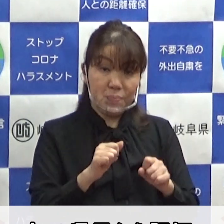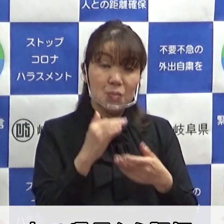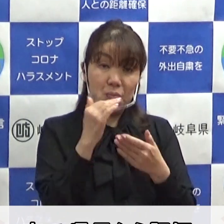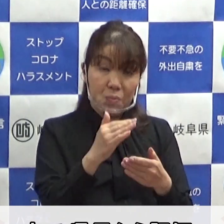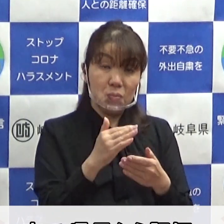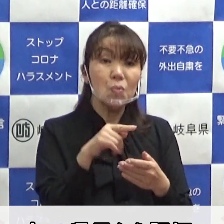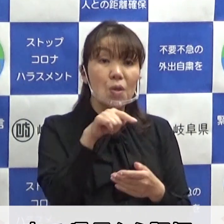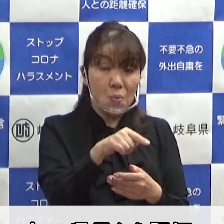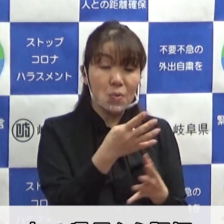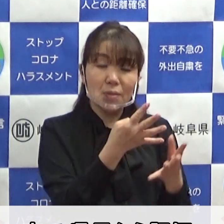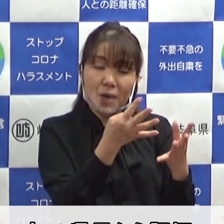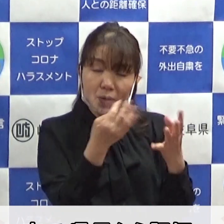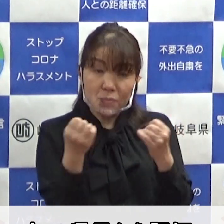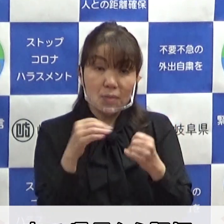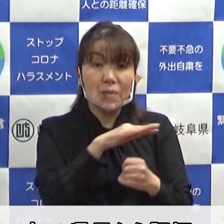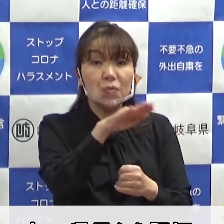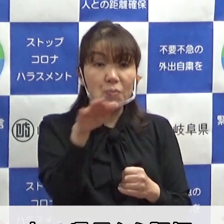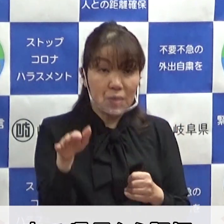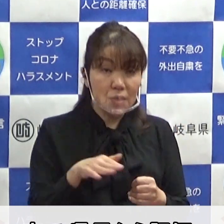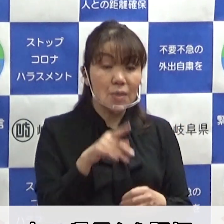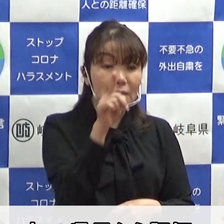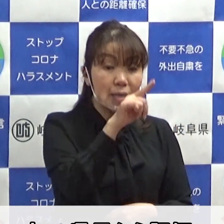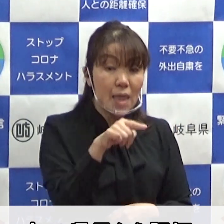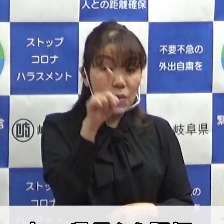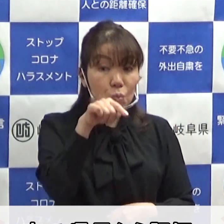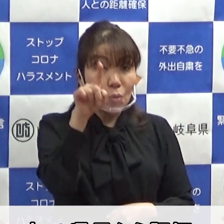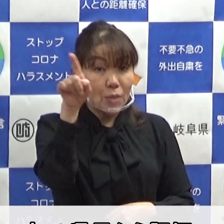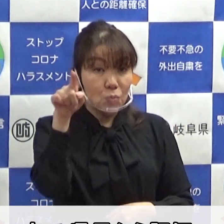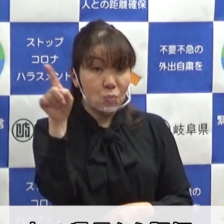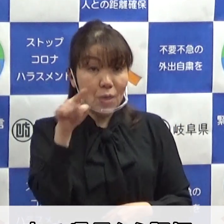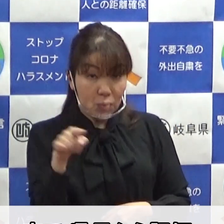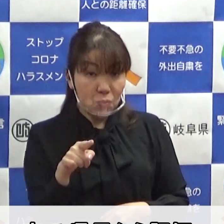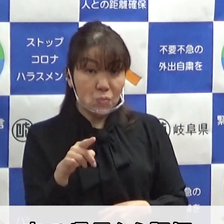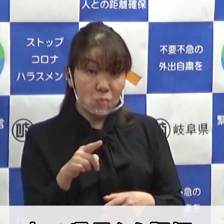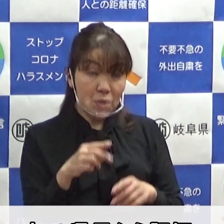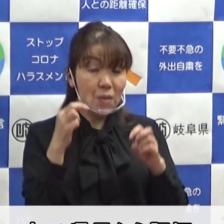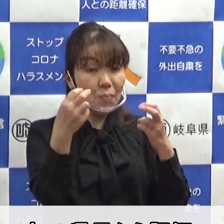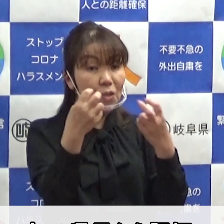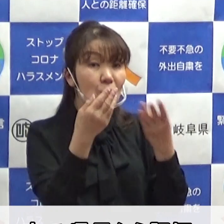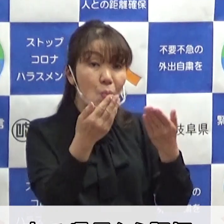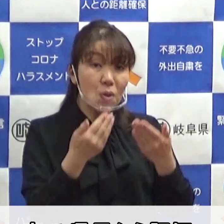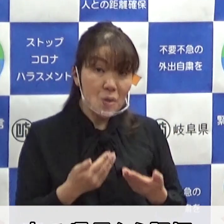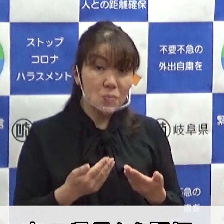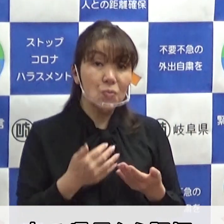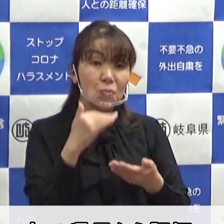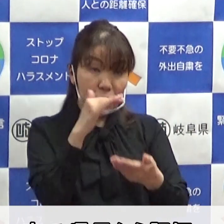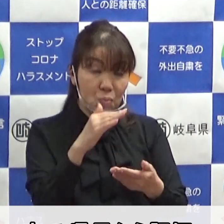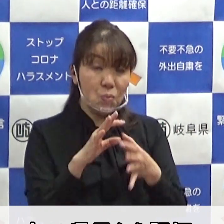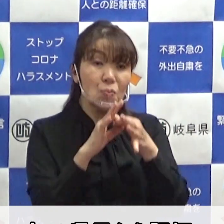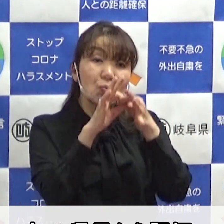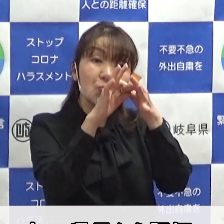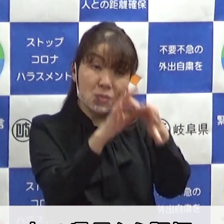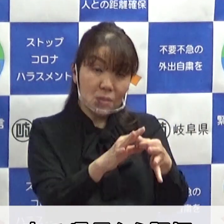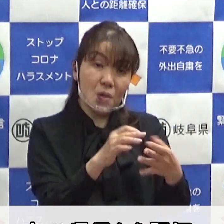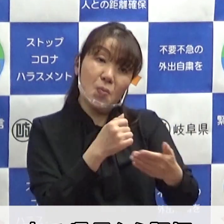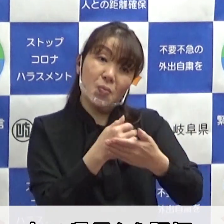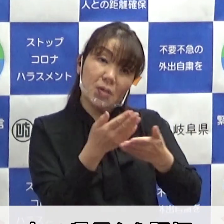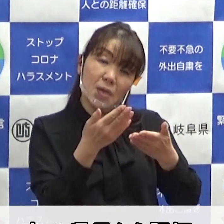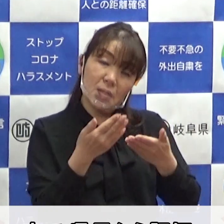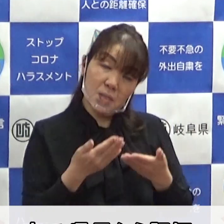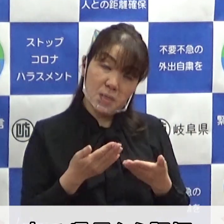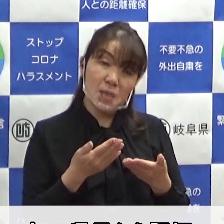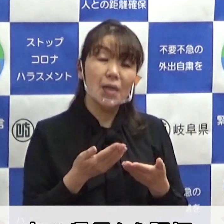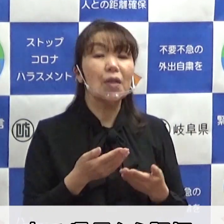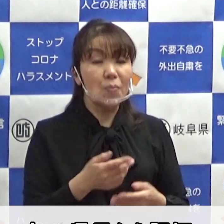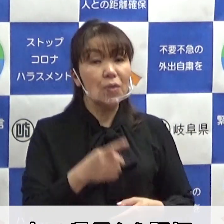また多くの人にSNS で見ていただくということを通じて、少しでも補えればと、いうふうに思ったような次